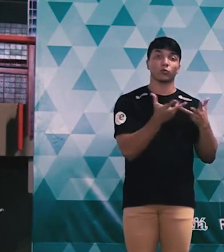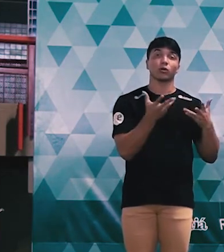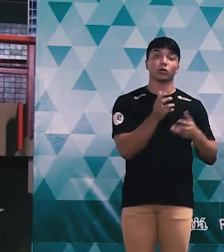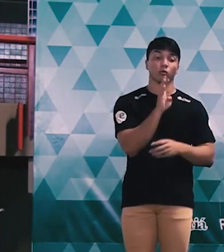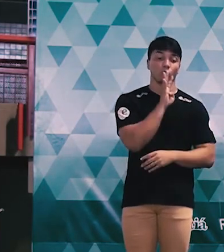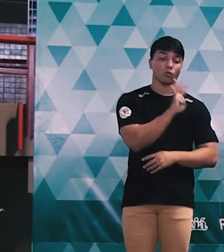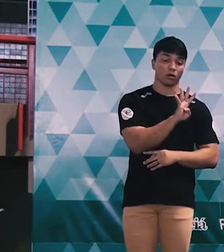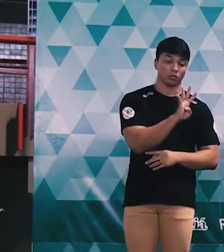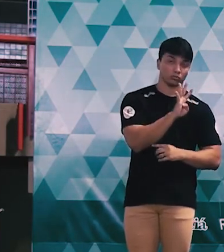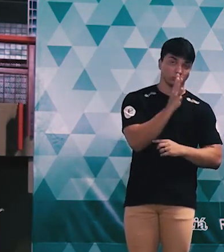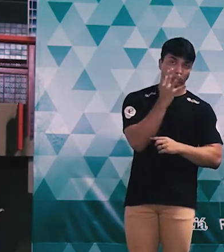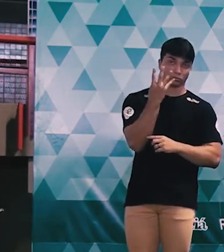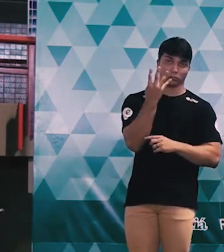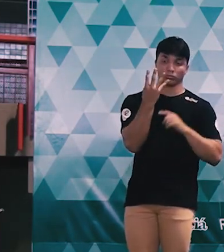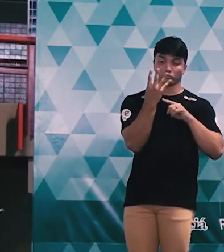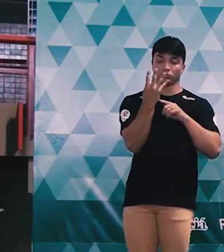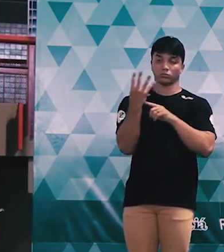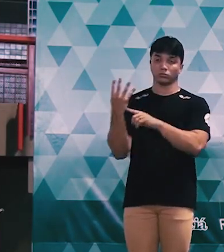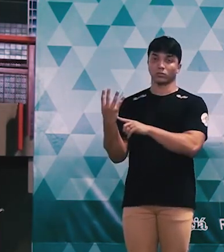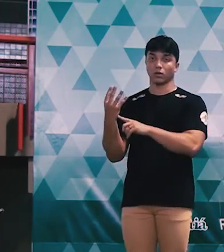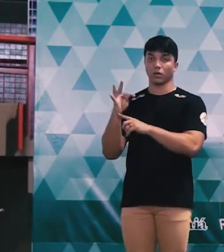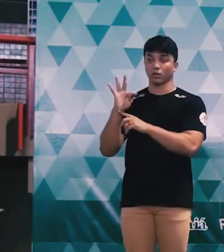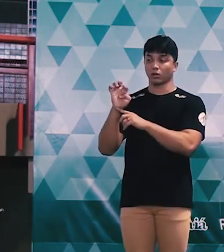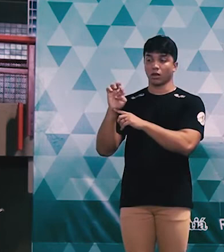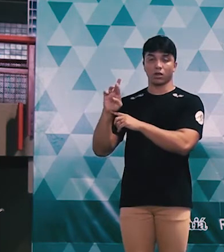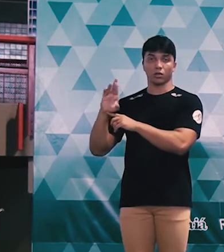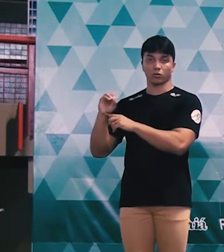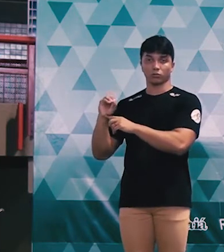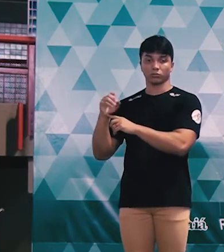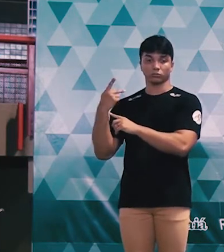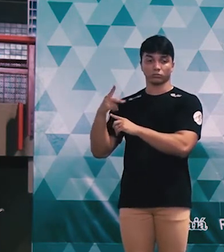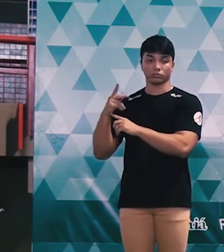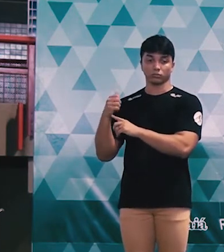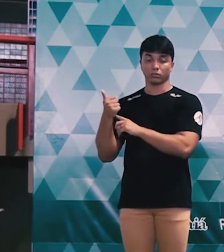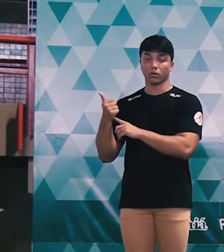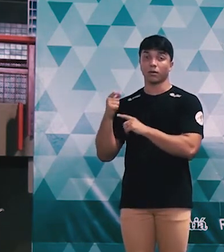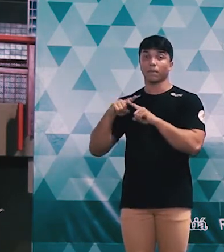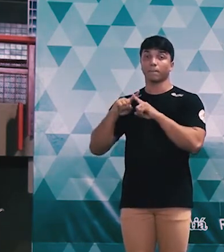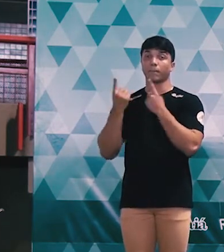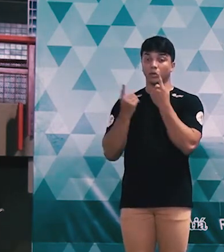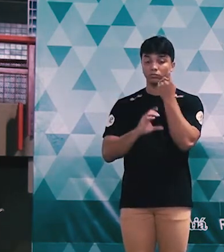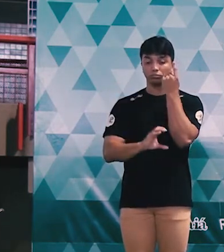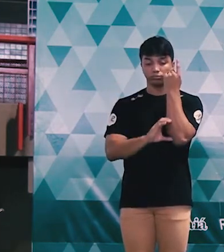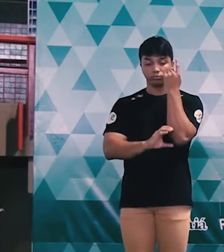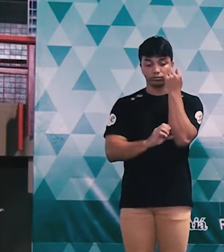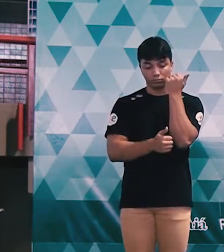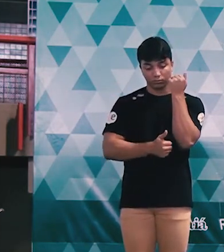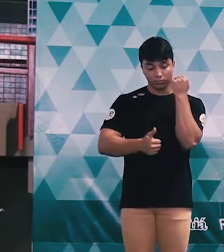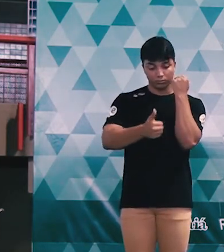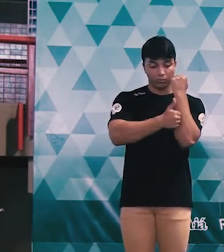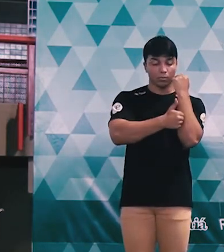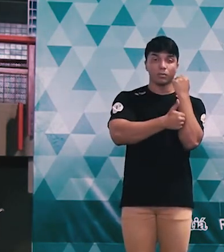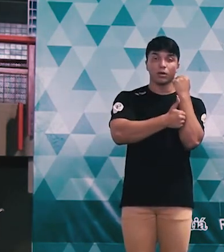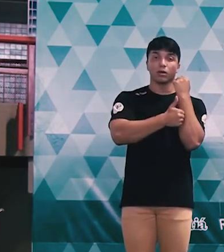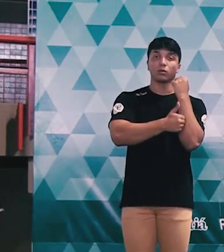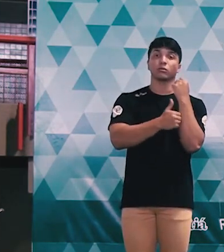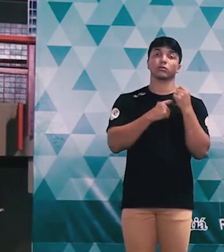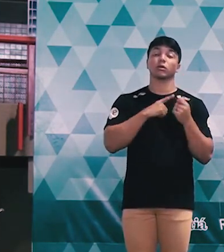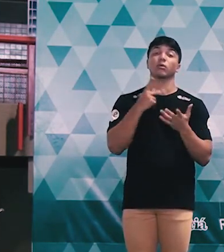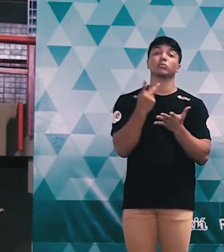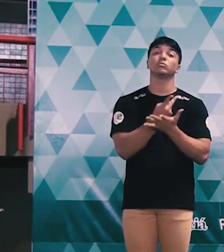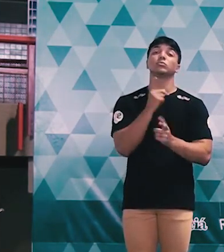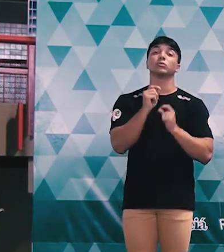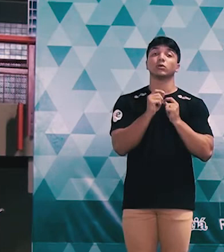4 pessoas no térreo. Mas à medida em que o elevador vai subindo, o que é que o